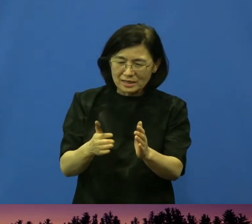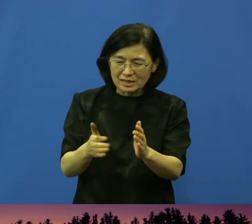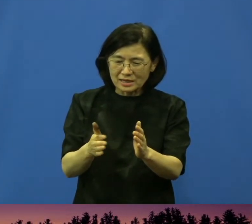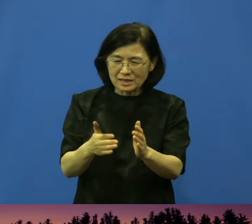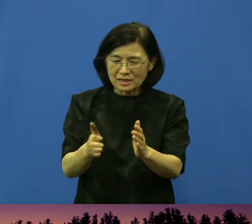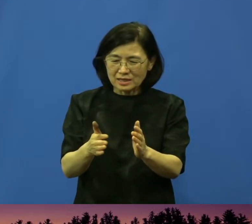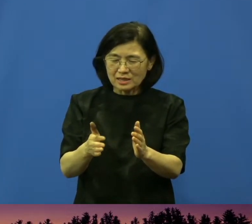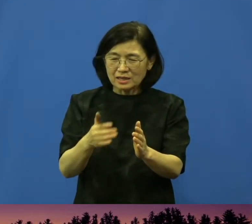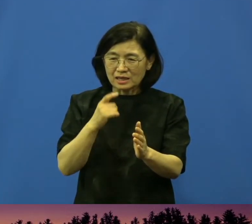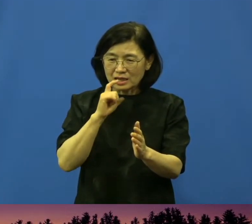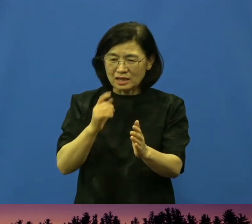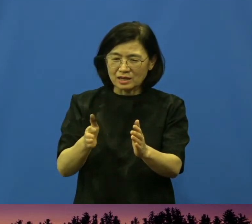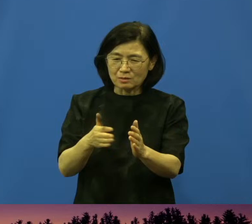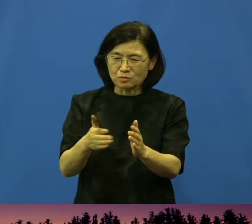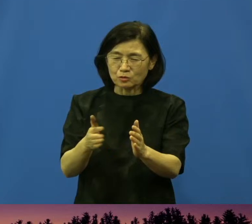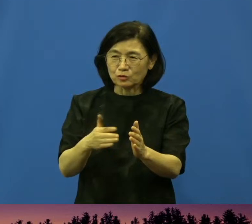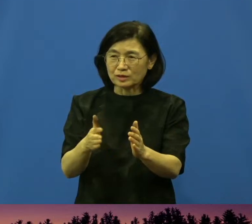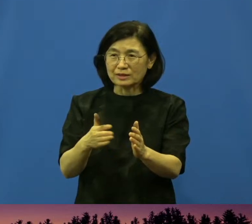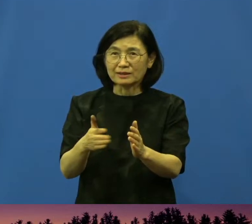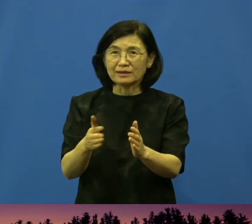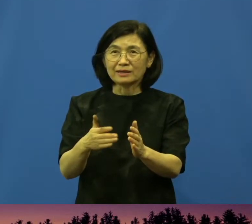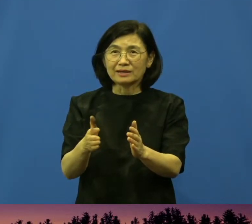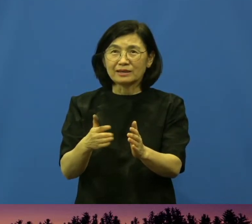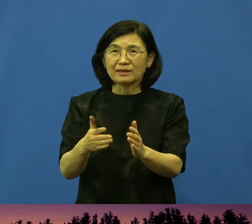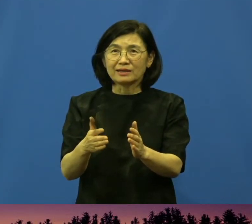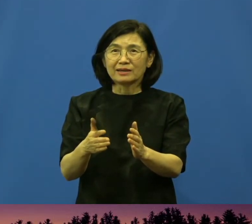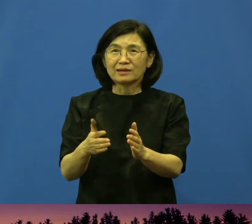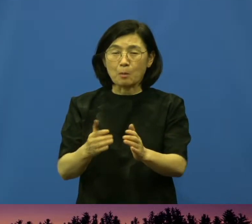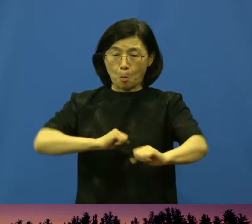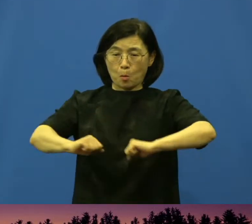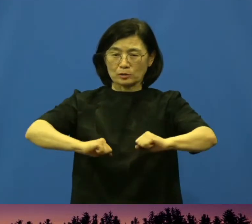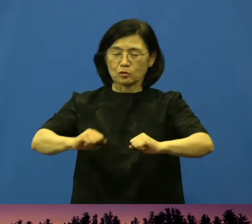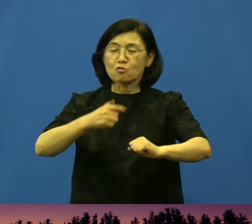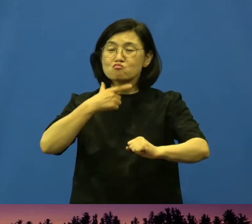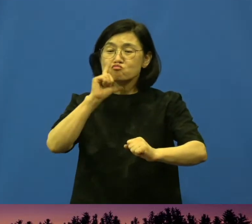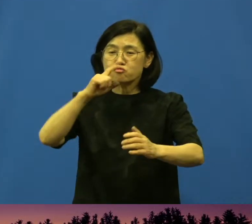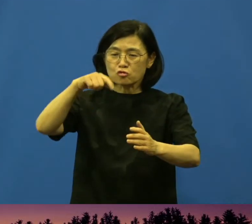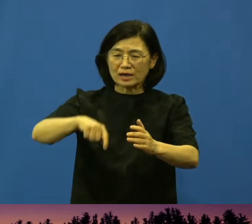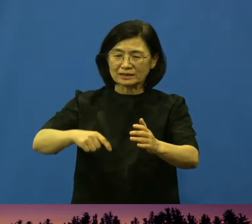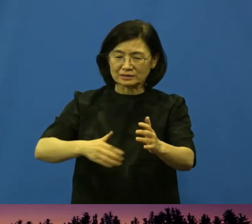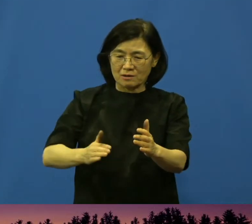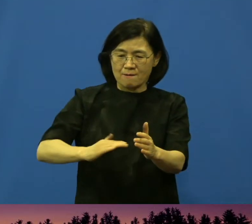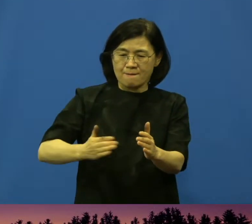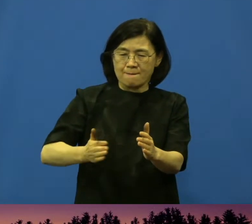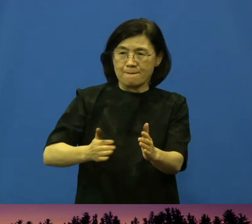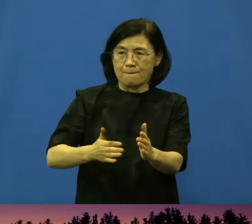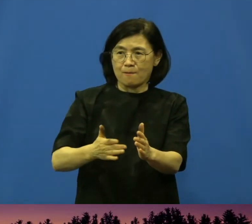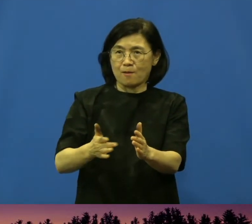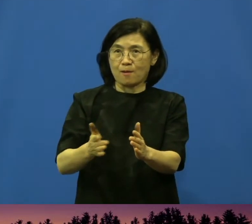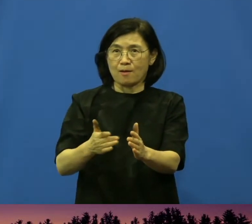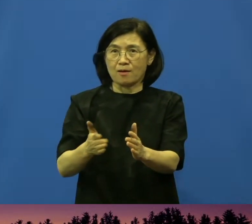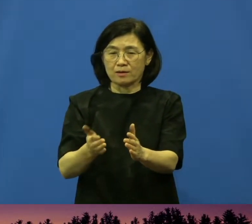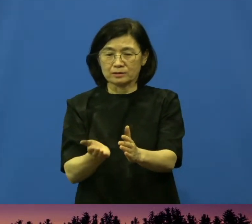너무 싱싱해요. 그리고 막 활기가 넘쳐요. 근데 좀 이따 돌아가셔요.